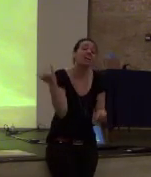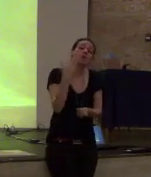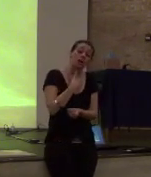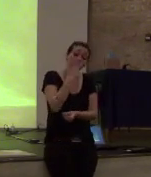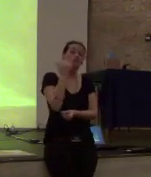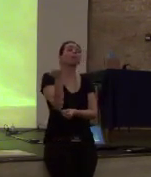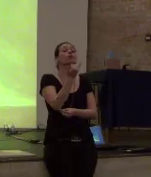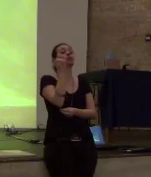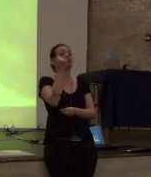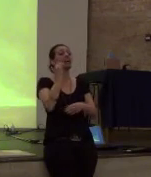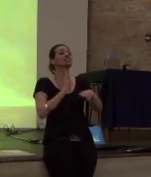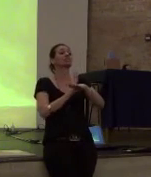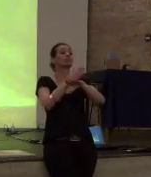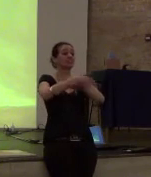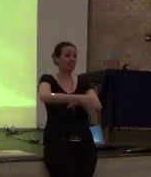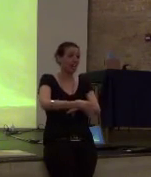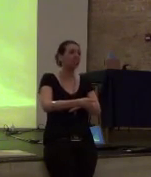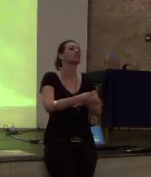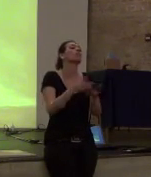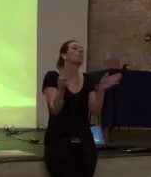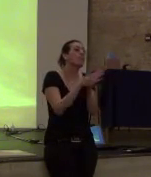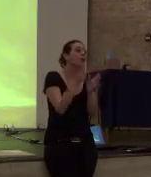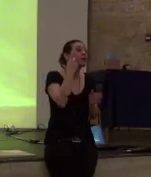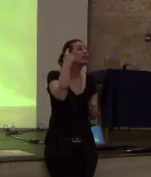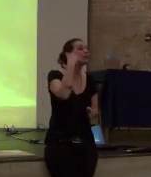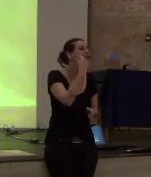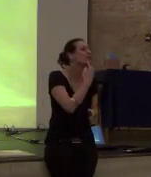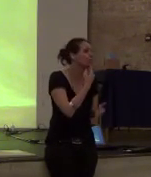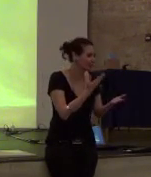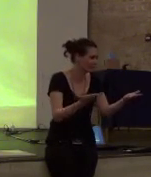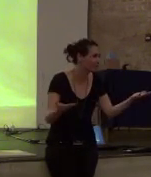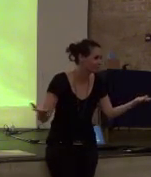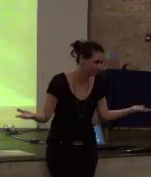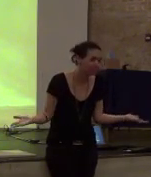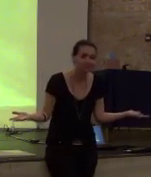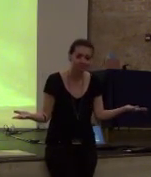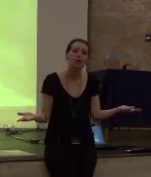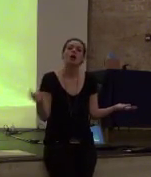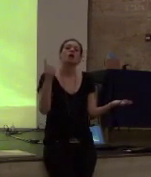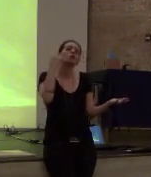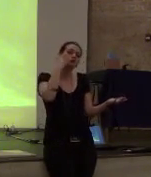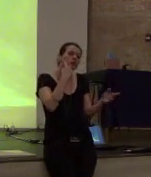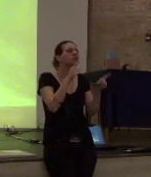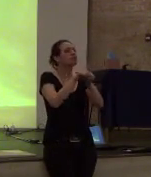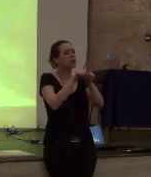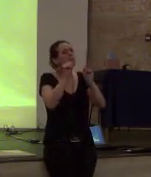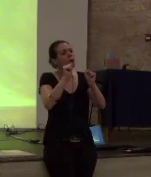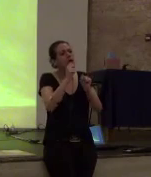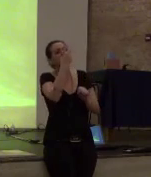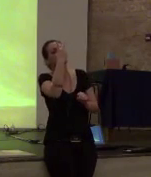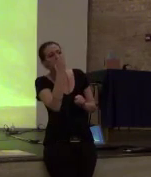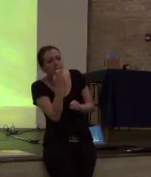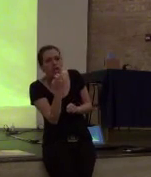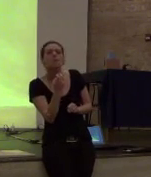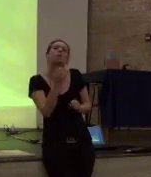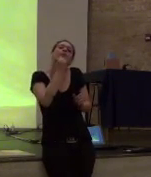eu já contei em outros museus, mas eu quis apresentar aqui para vocês para mostrarem como é a acessibilidade para o público surdo, né?